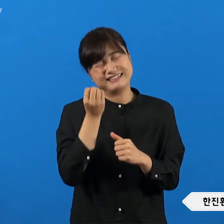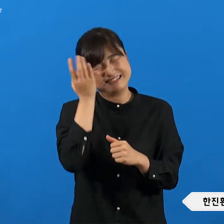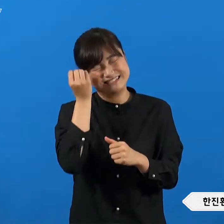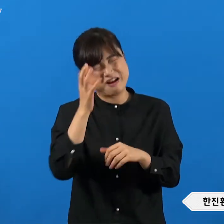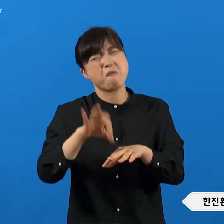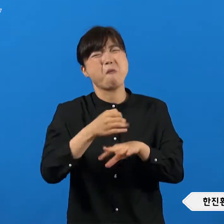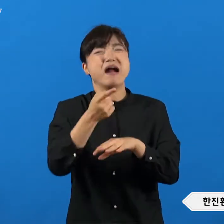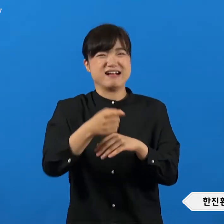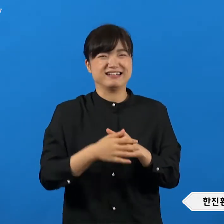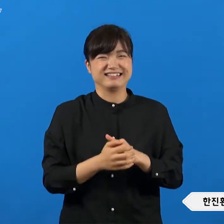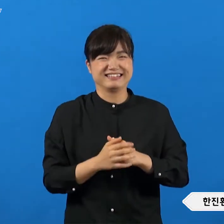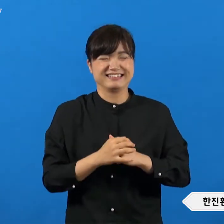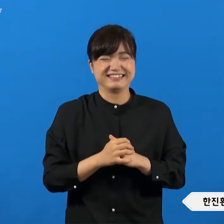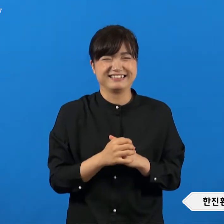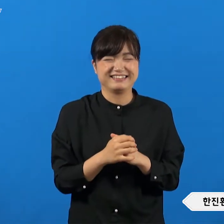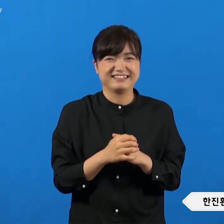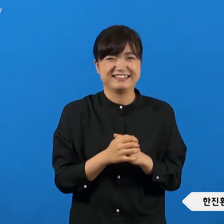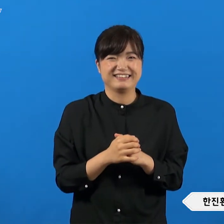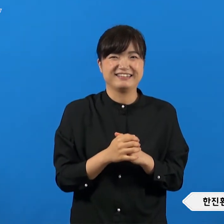하여튼 잊어먹는 데는 선수입니다.